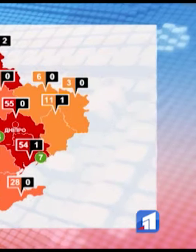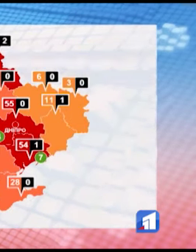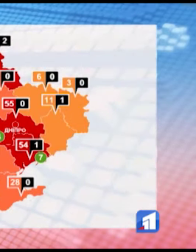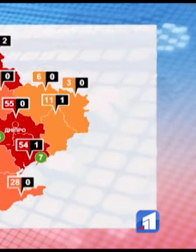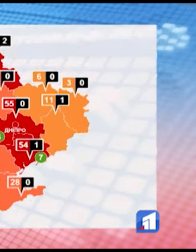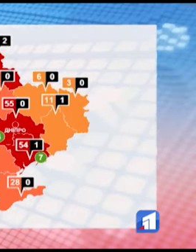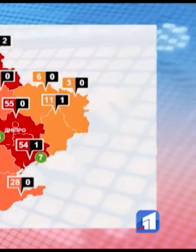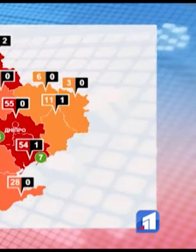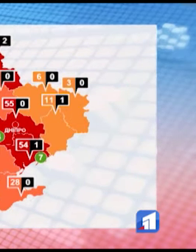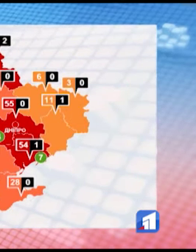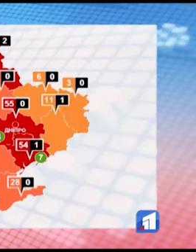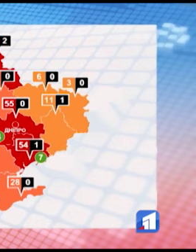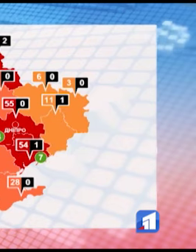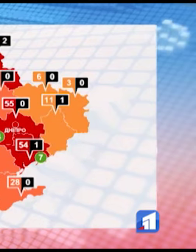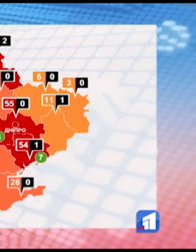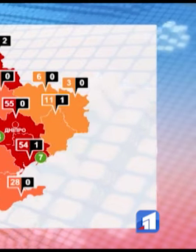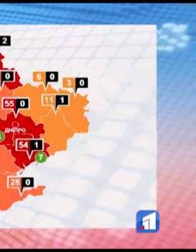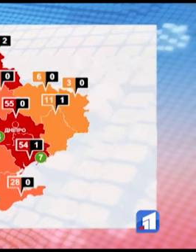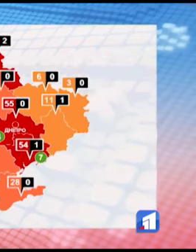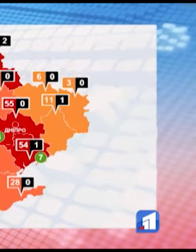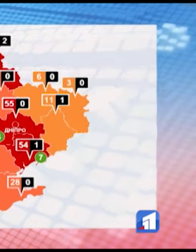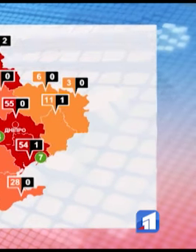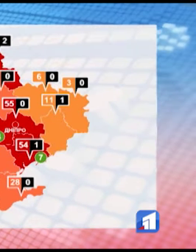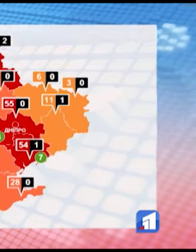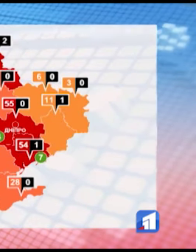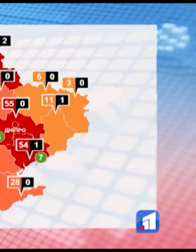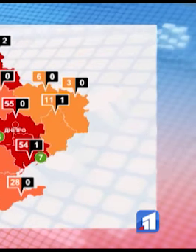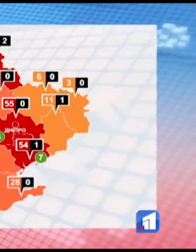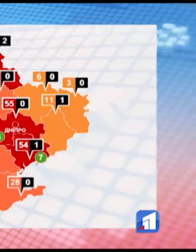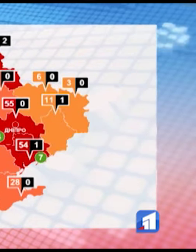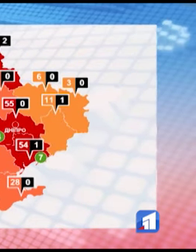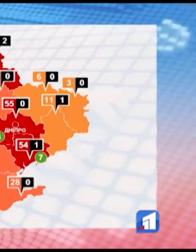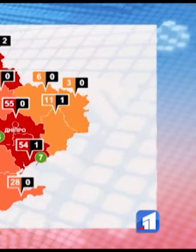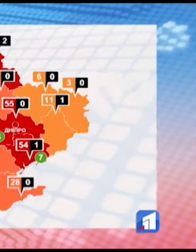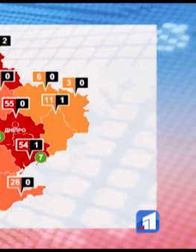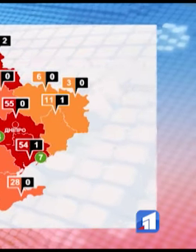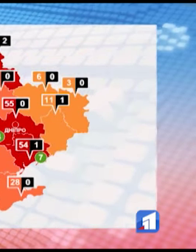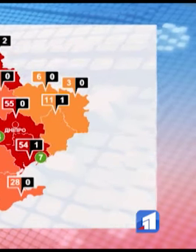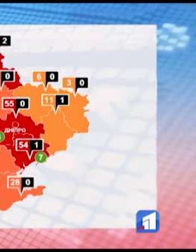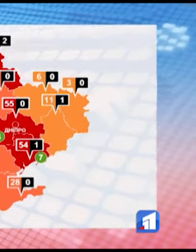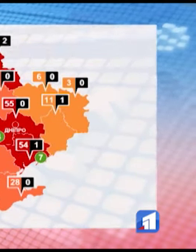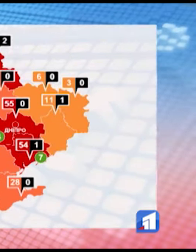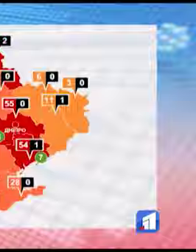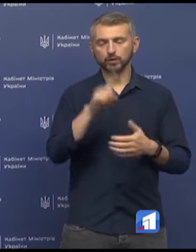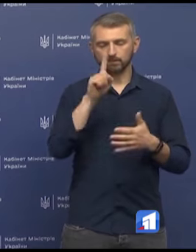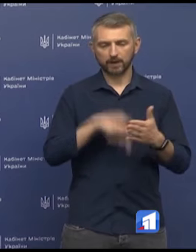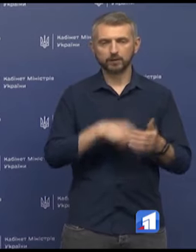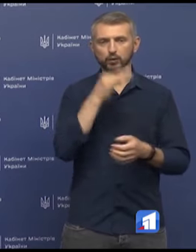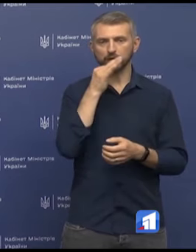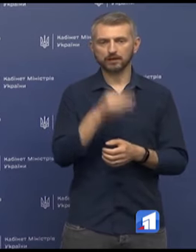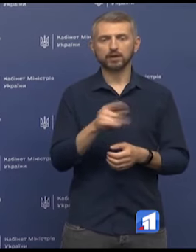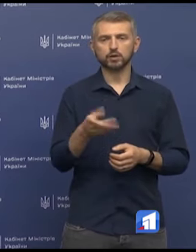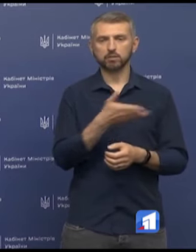пік захворюваності, обіцяний на 14 квітня, можемо й оминути, якщо дотримуватися правил карантину. Ми